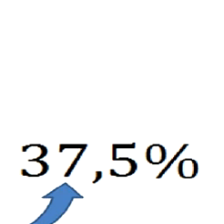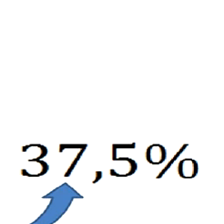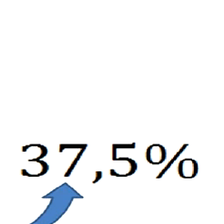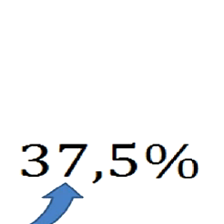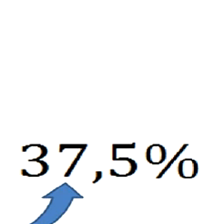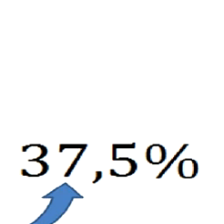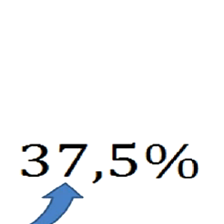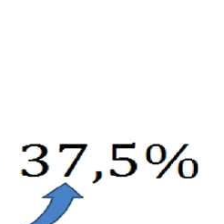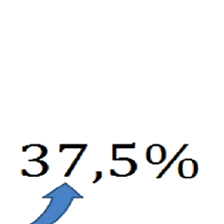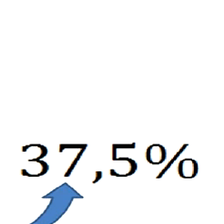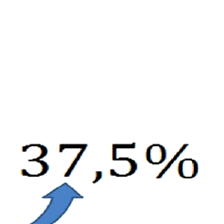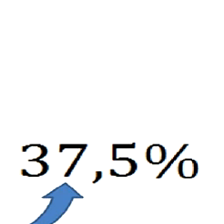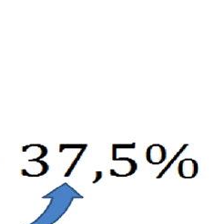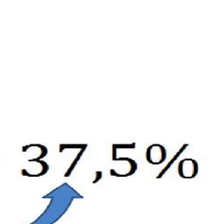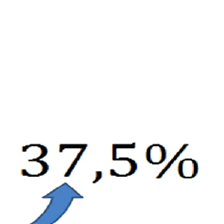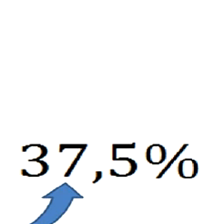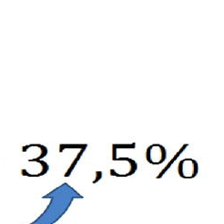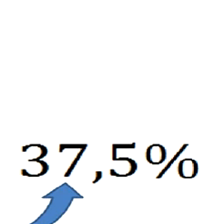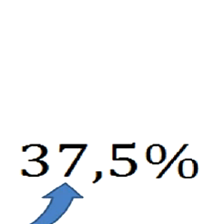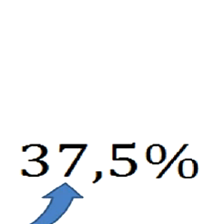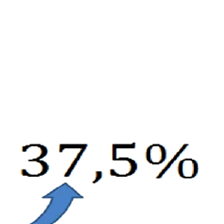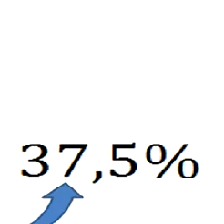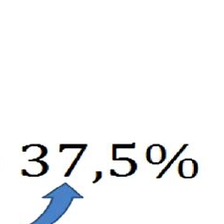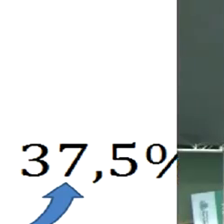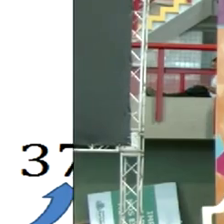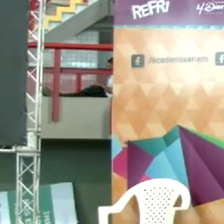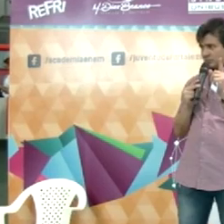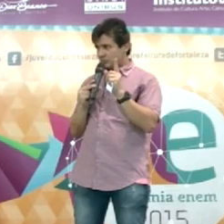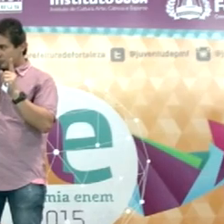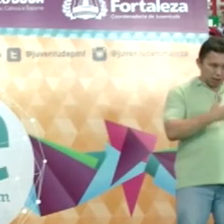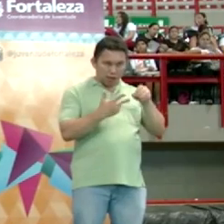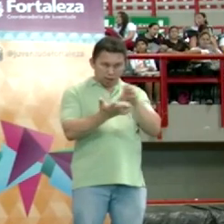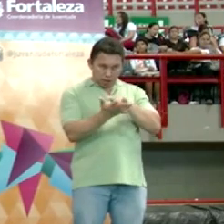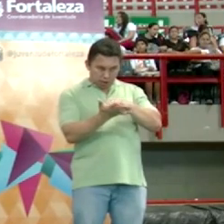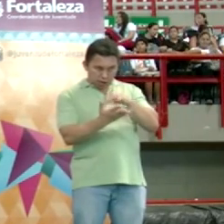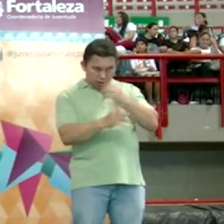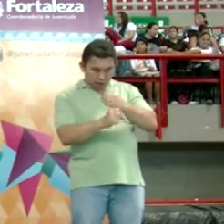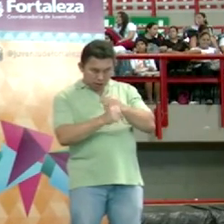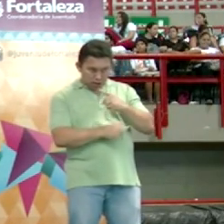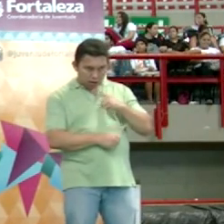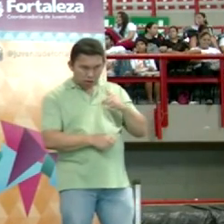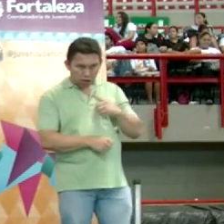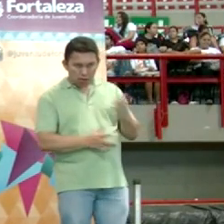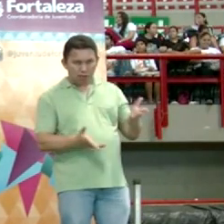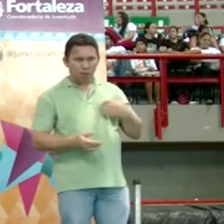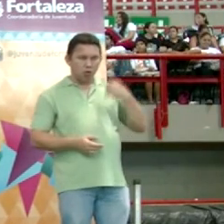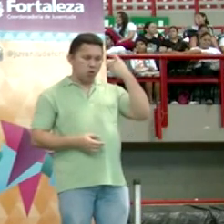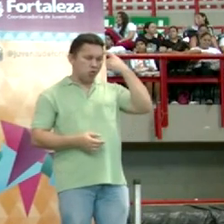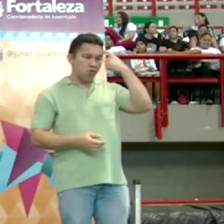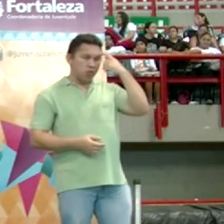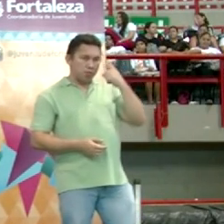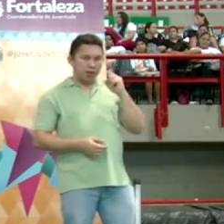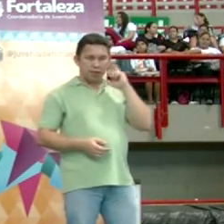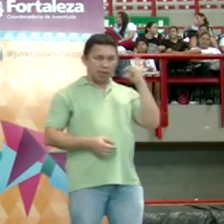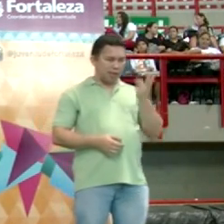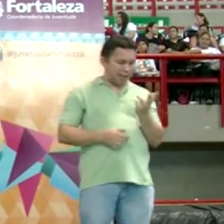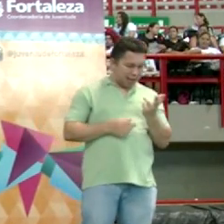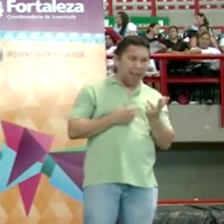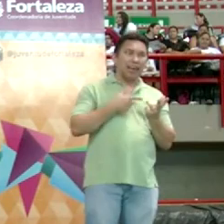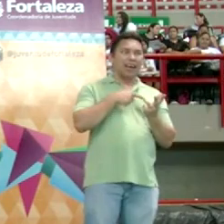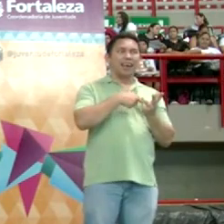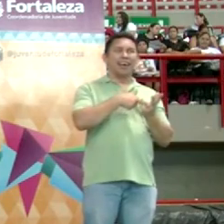divisão, lembrando que na prova do Enem não vai ter calculadora para lhe ajudar. Você está muito viciado nessa sua calculadora do seu celularzinho,